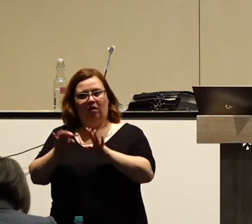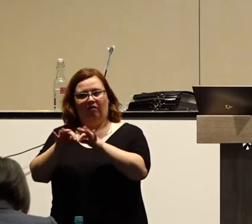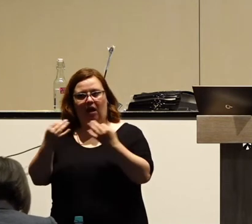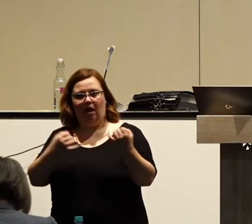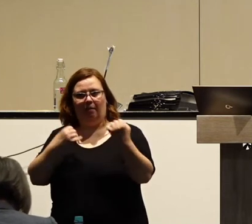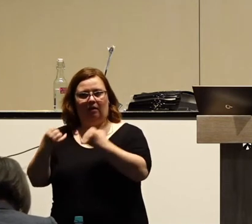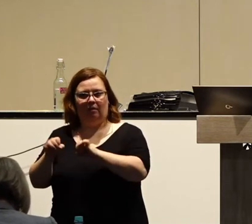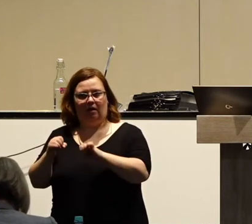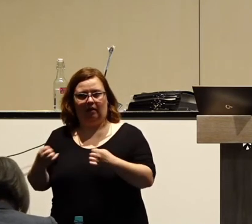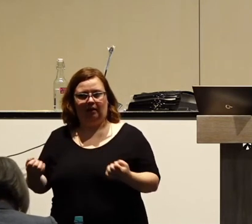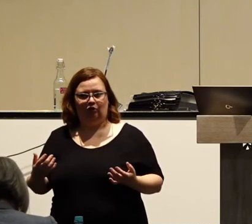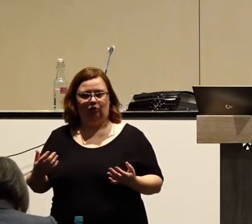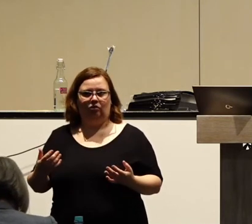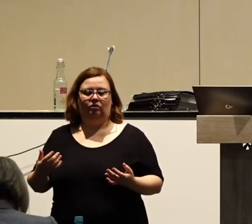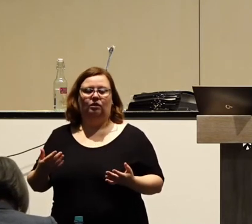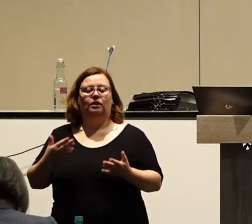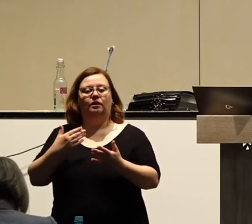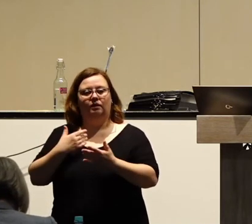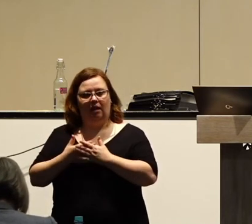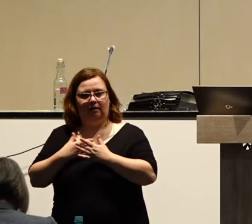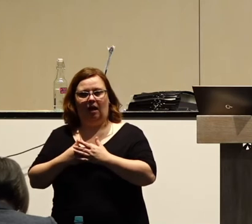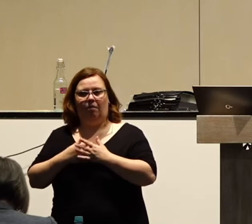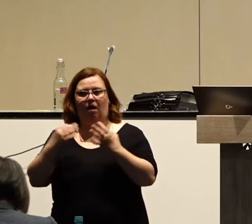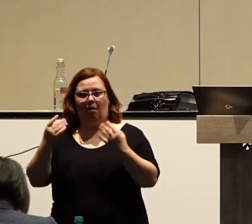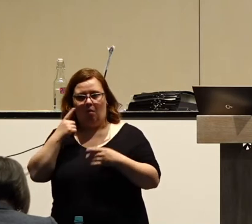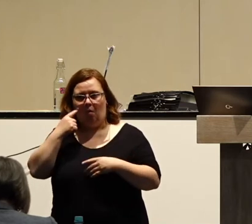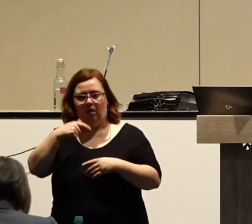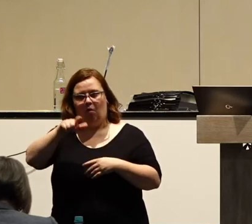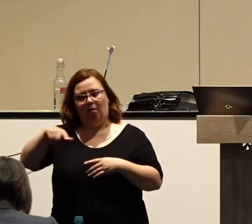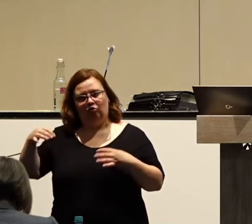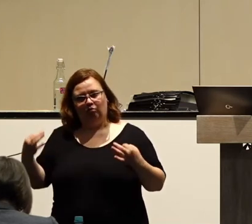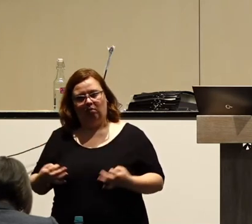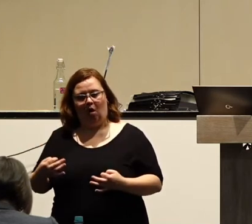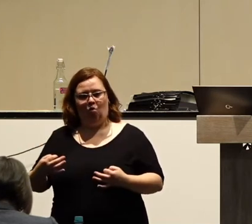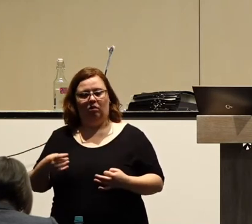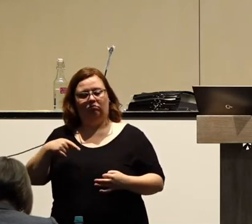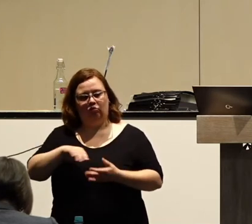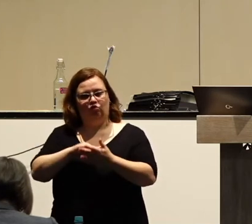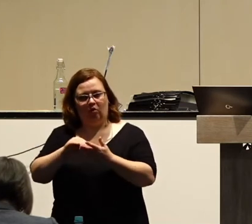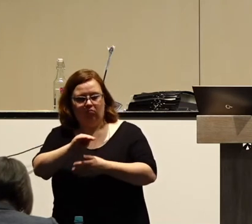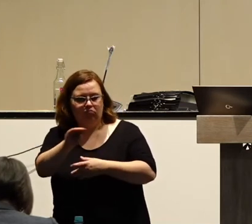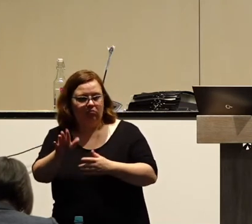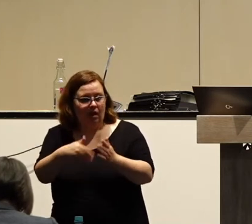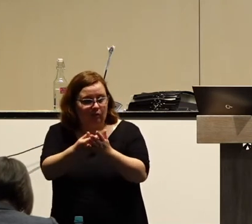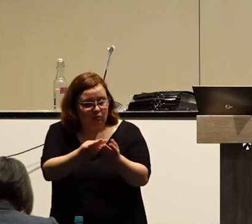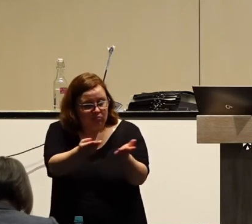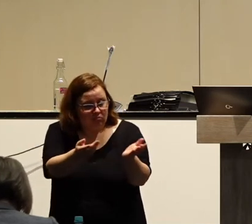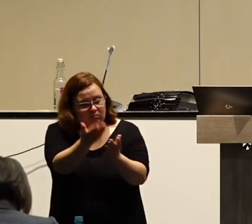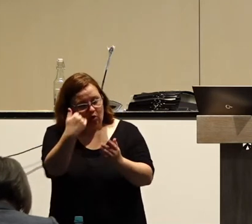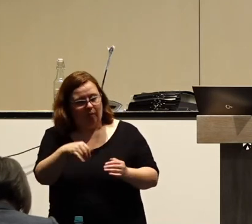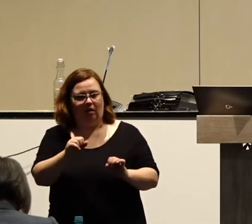Flyer mitzunehmen. Dazu brauchen wir aber Menschen, die an diese Schülerinnen und Schüler auch